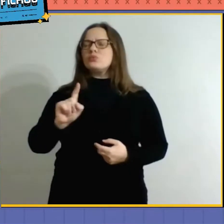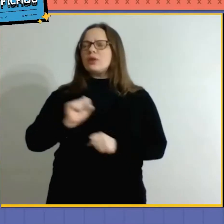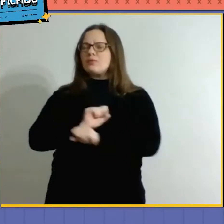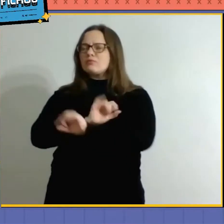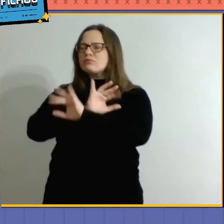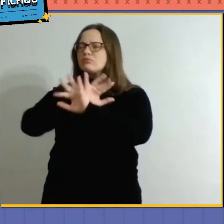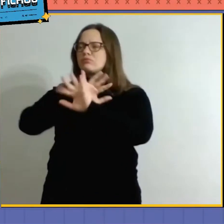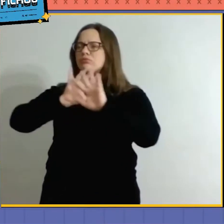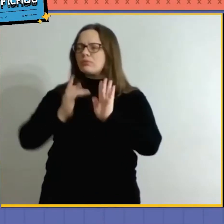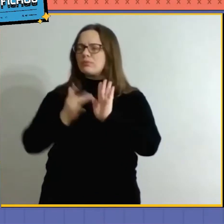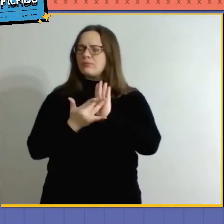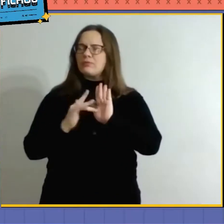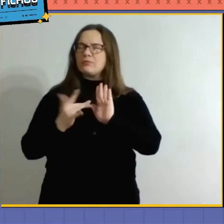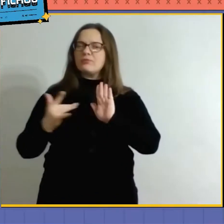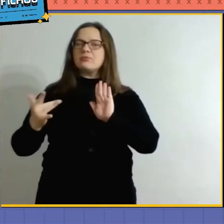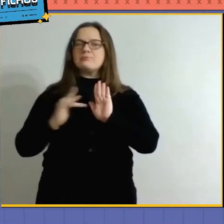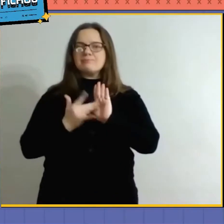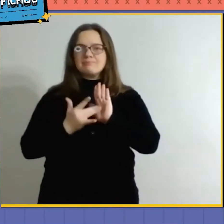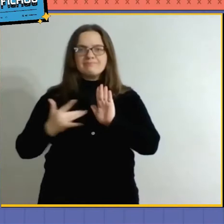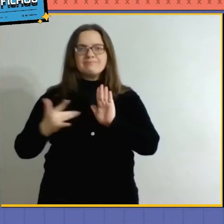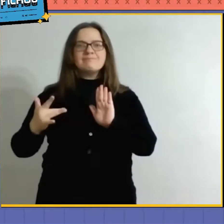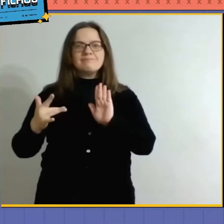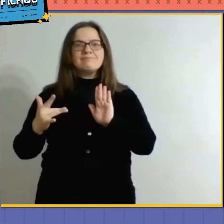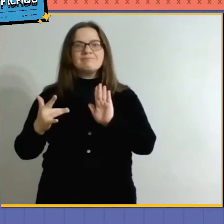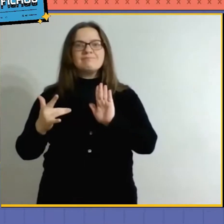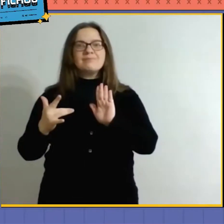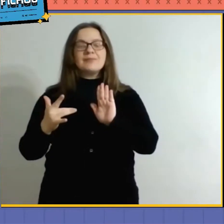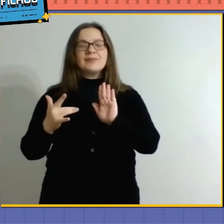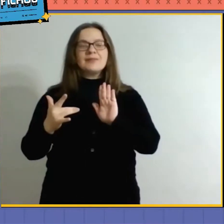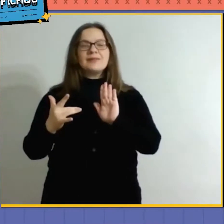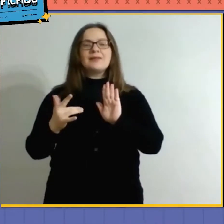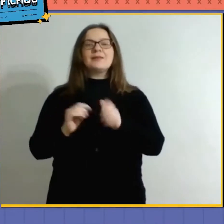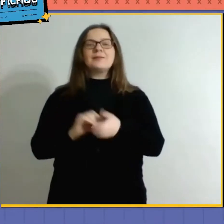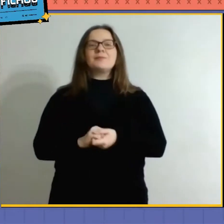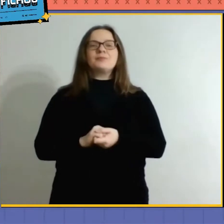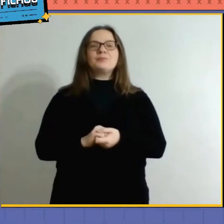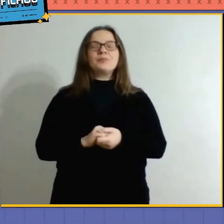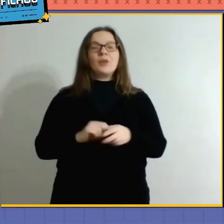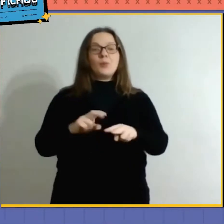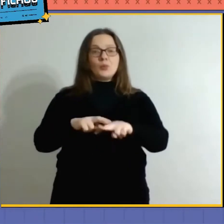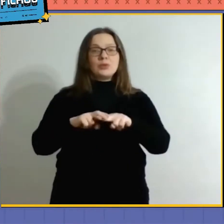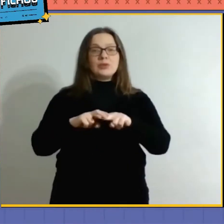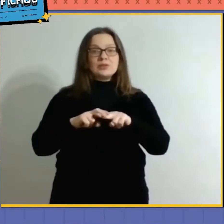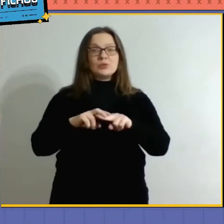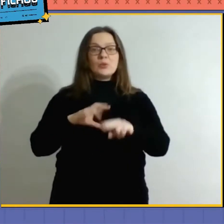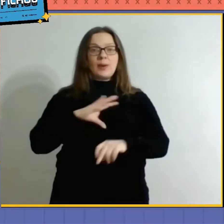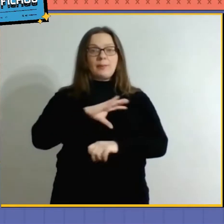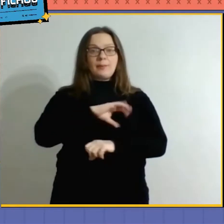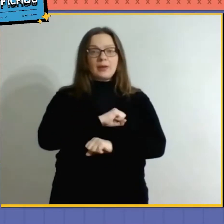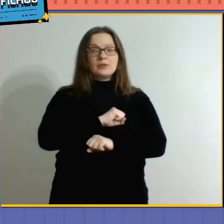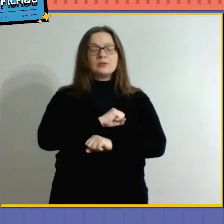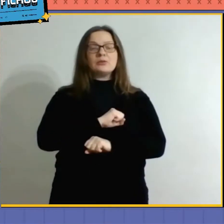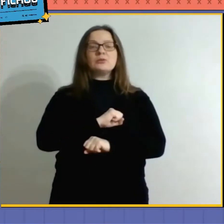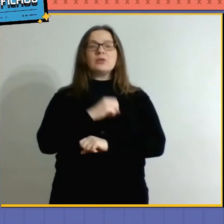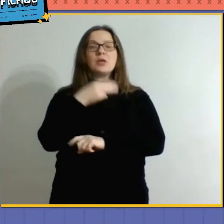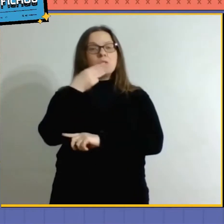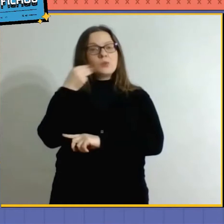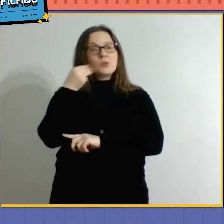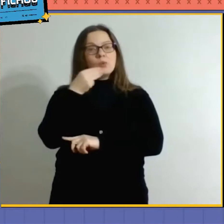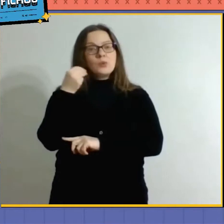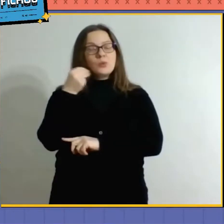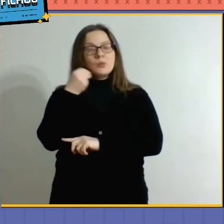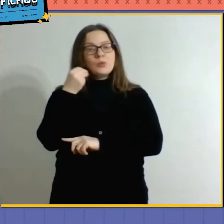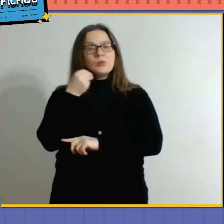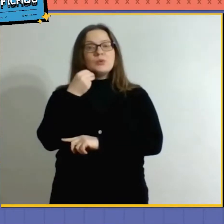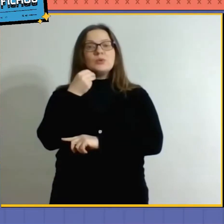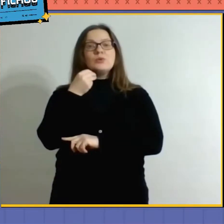esse senhor maravilhoso então meus queridos adolescentes Essa é a influência que nós como sal da terra e